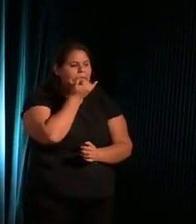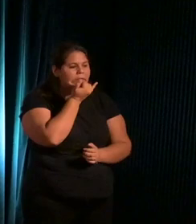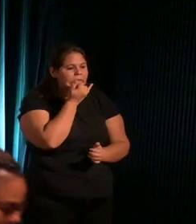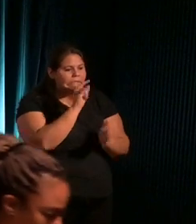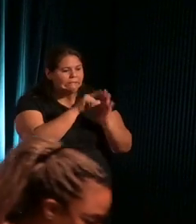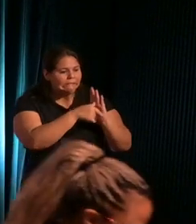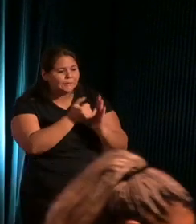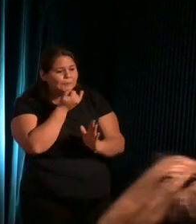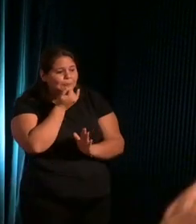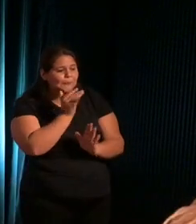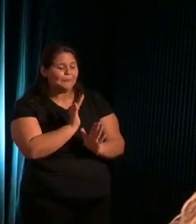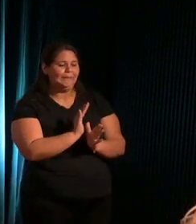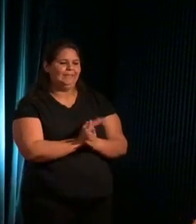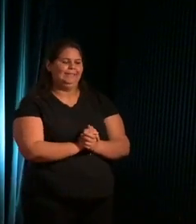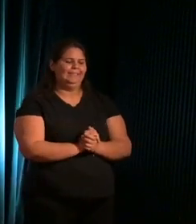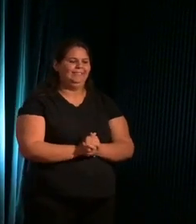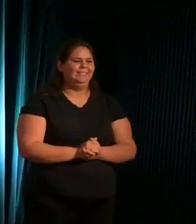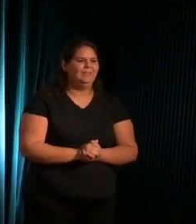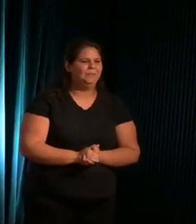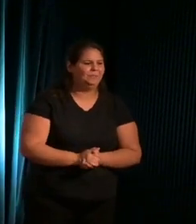comprou a trave?